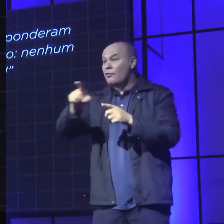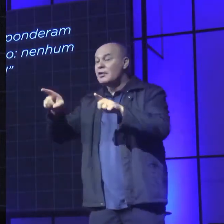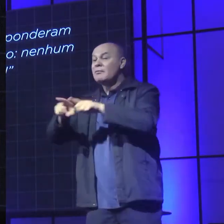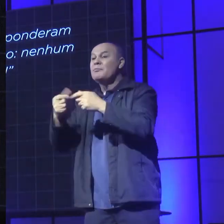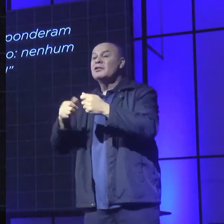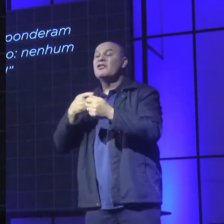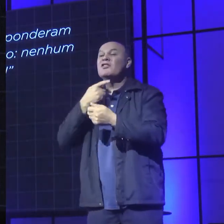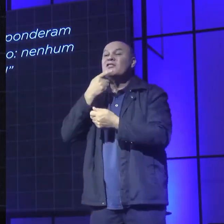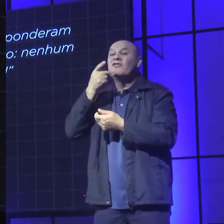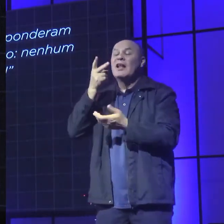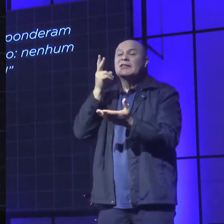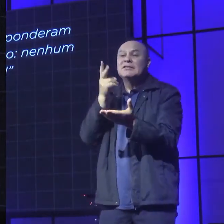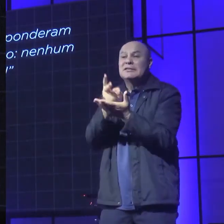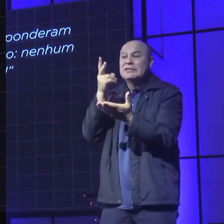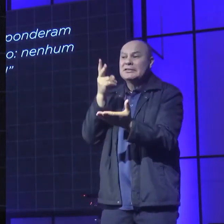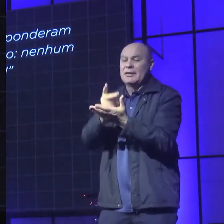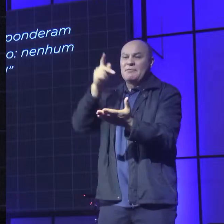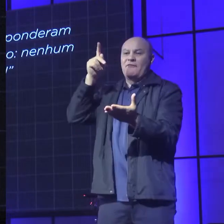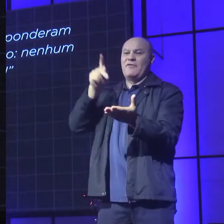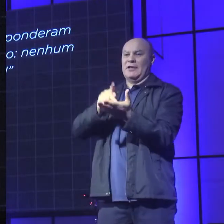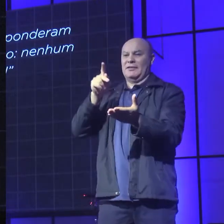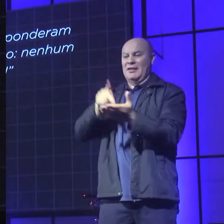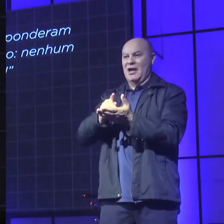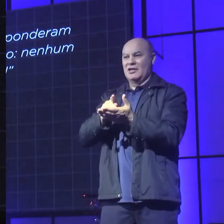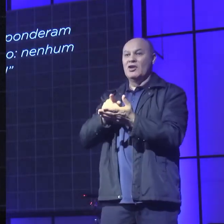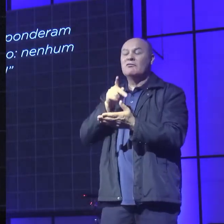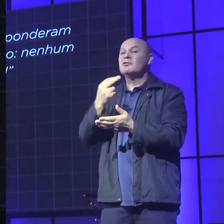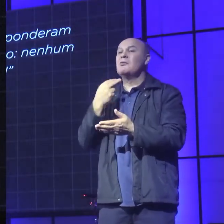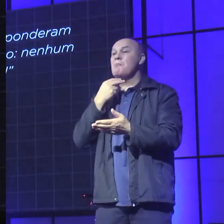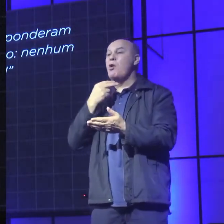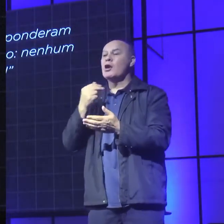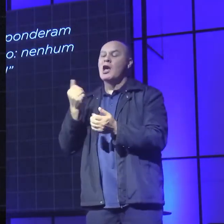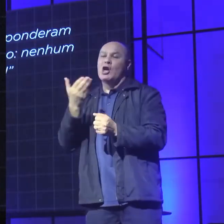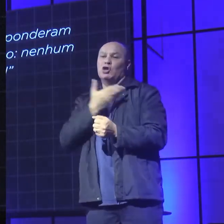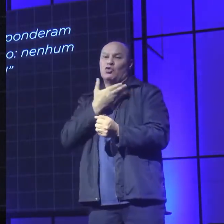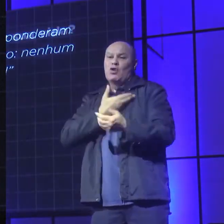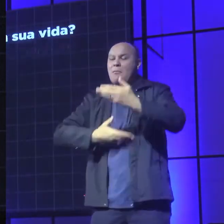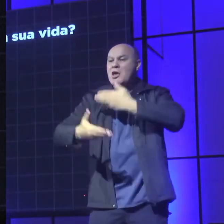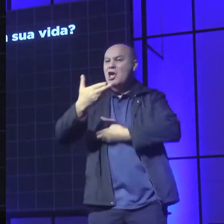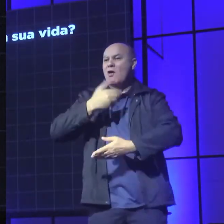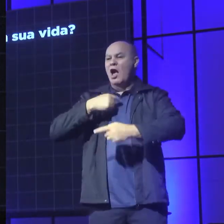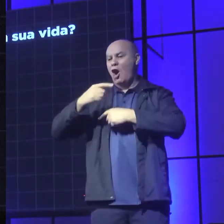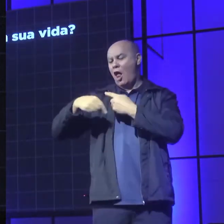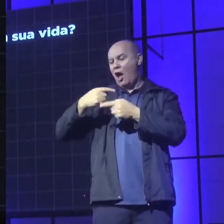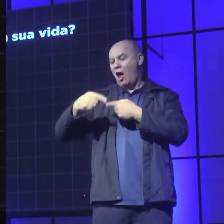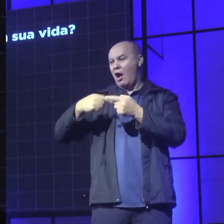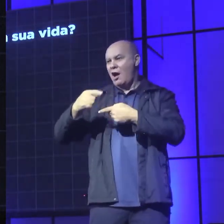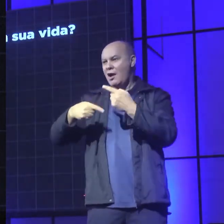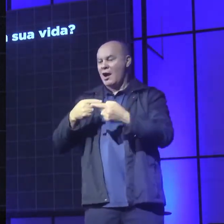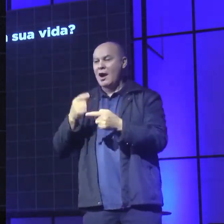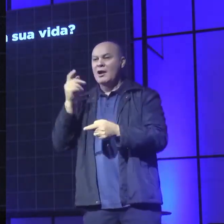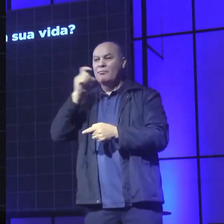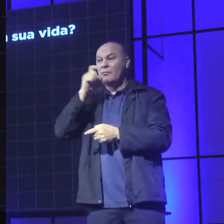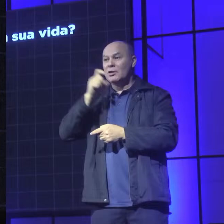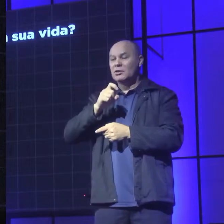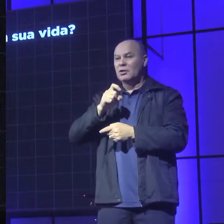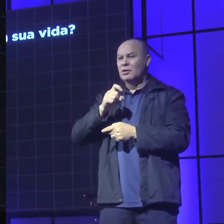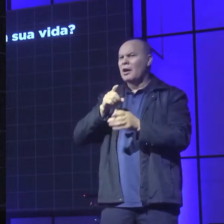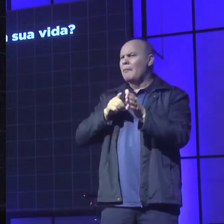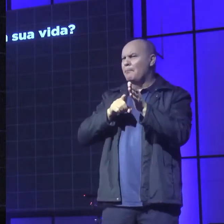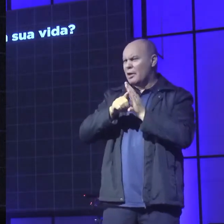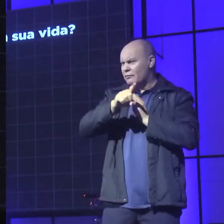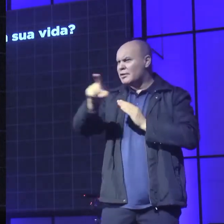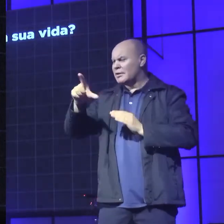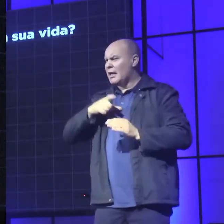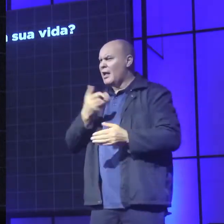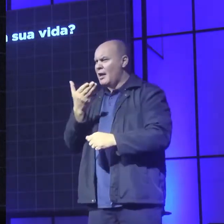estar. Eu pergunto para você, você tem andado com as pessoas certas? Você